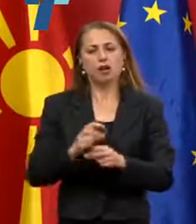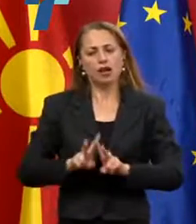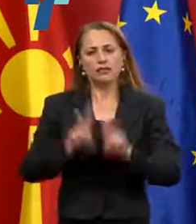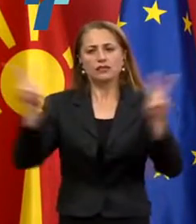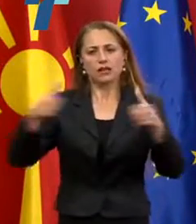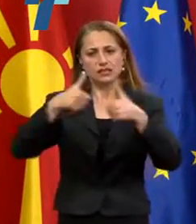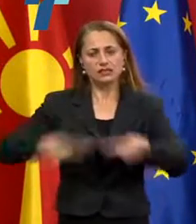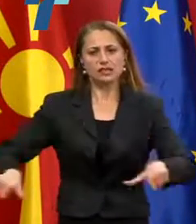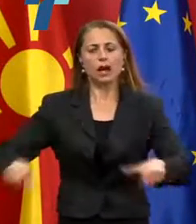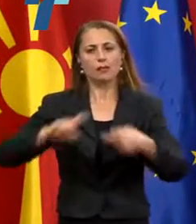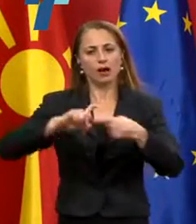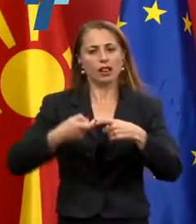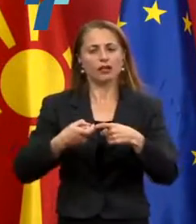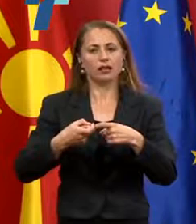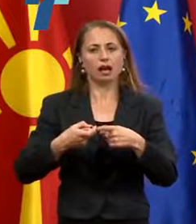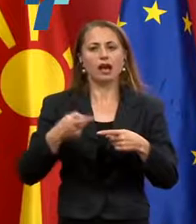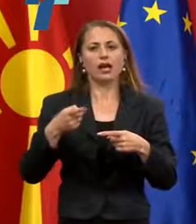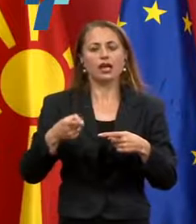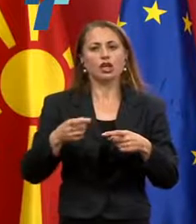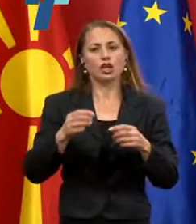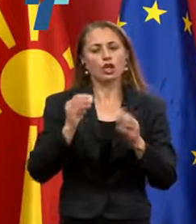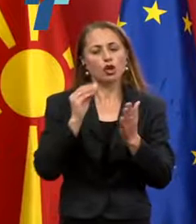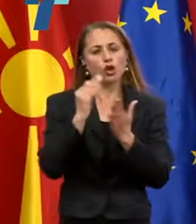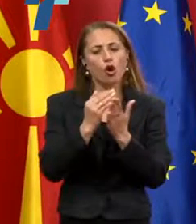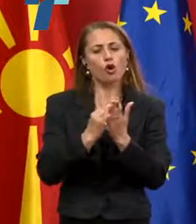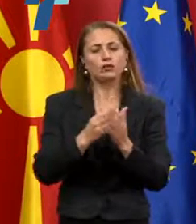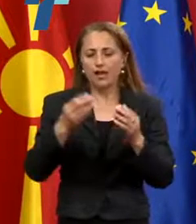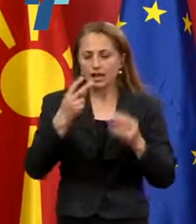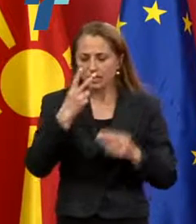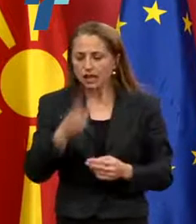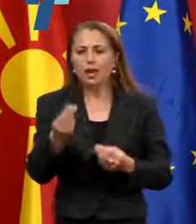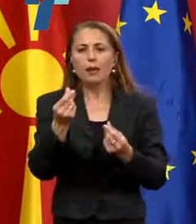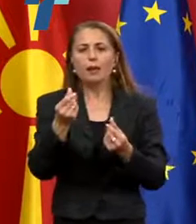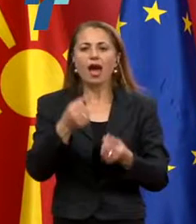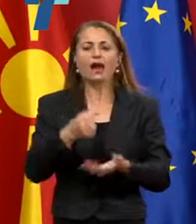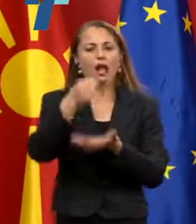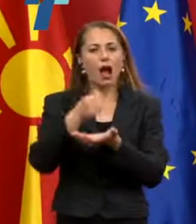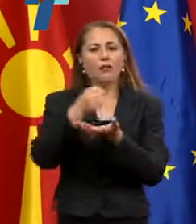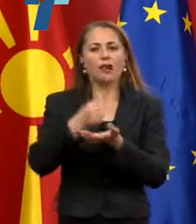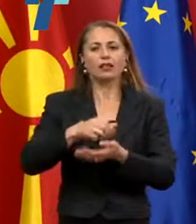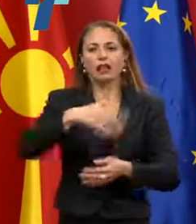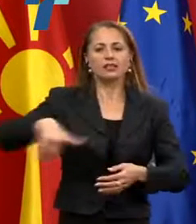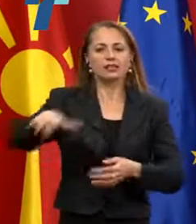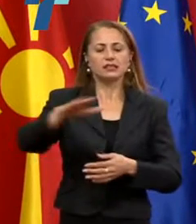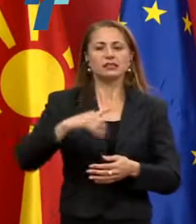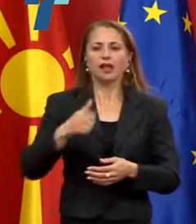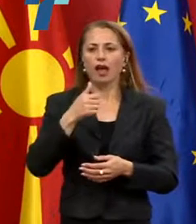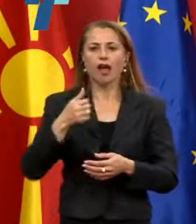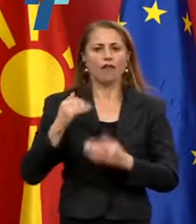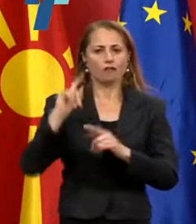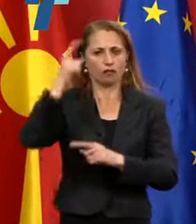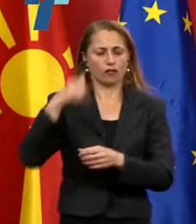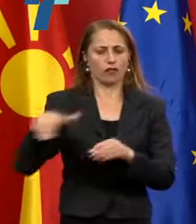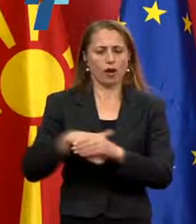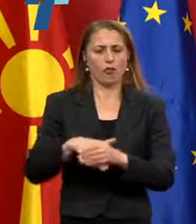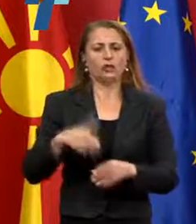на системска алатка и концепт на следење на парите и капиталот на функционерите, но и на граѓаните, за